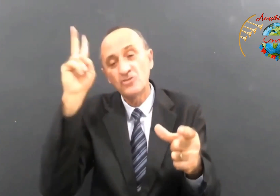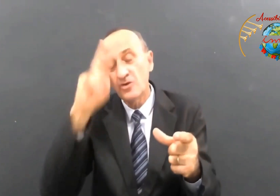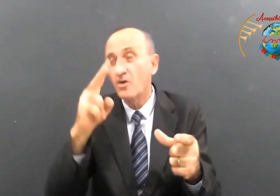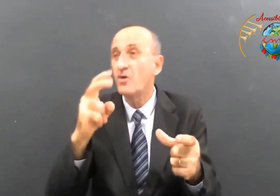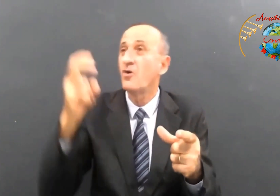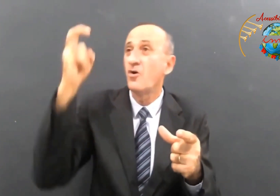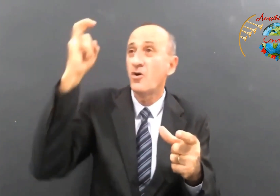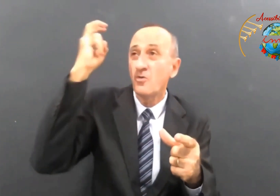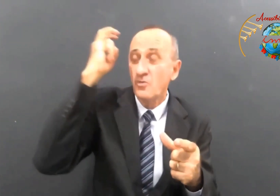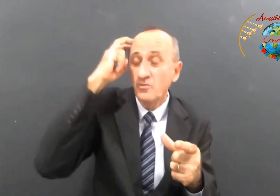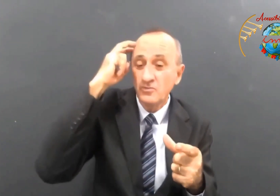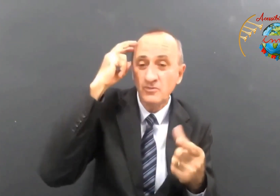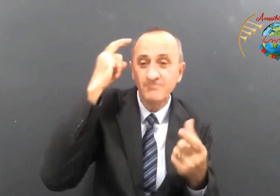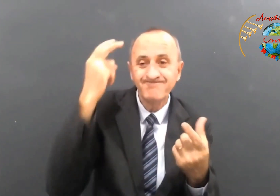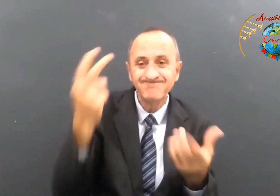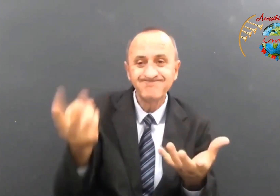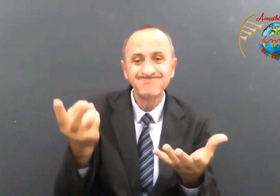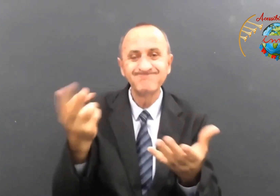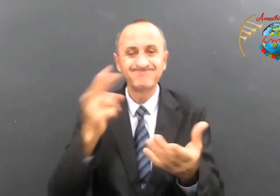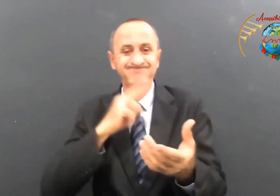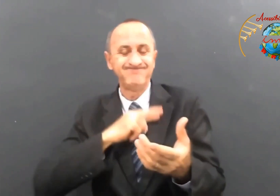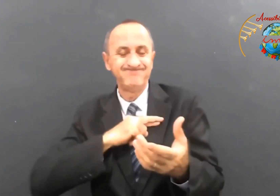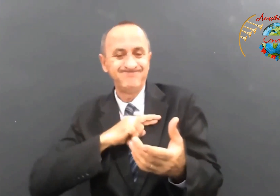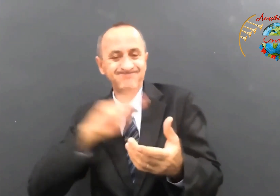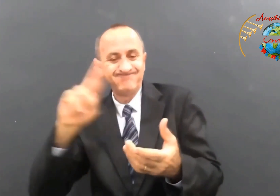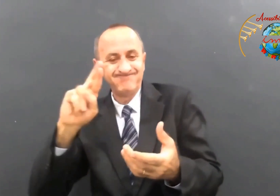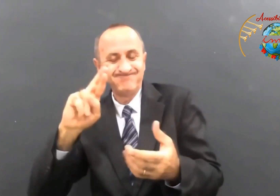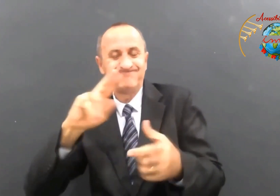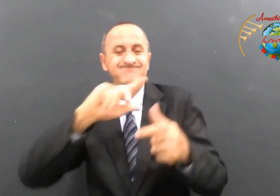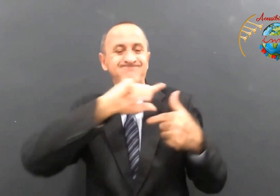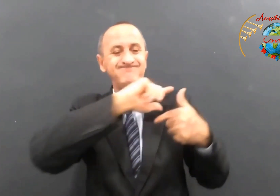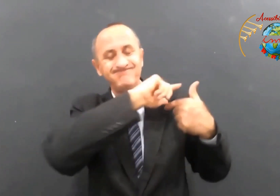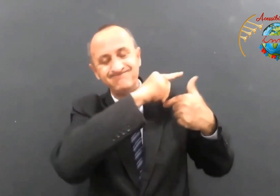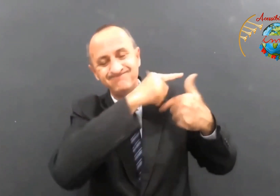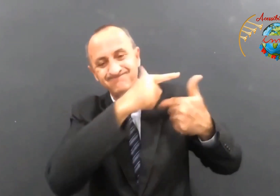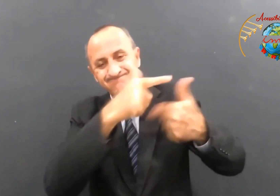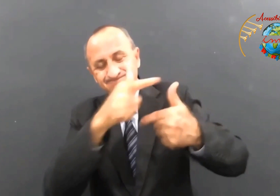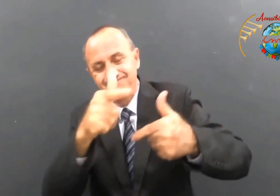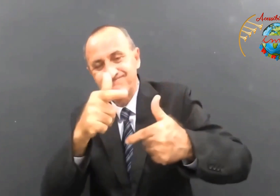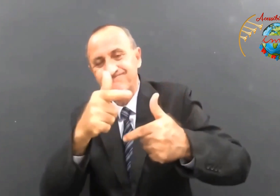cultura, a religiosidade, a tradição, os costumes, somente isso.